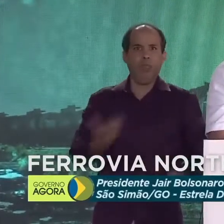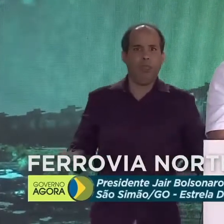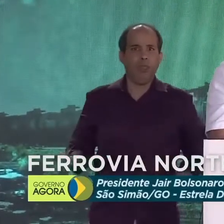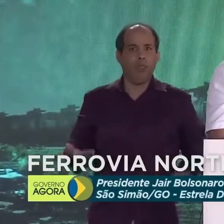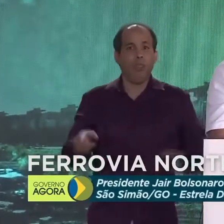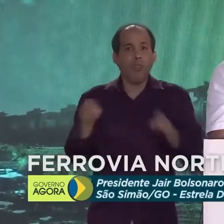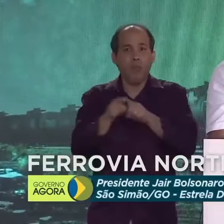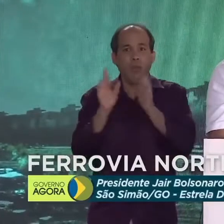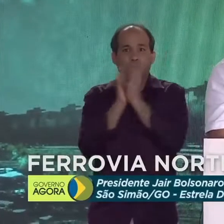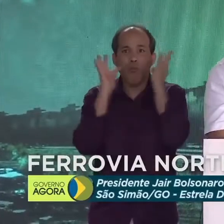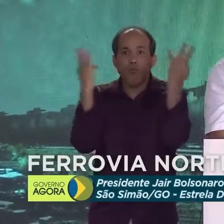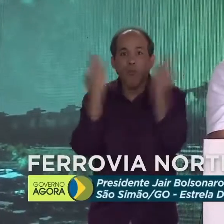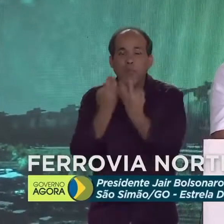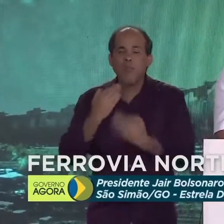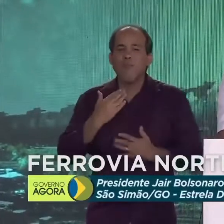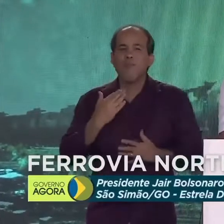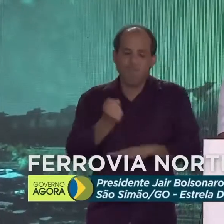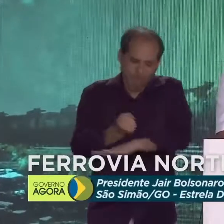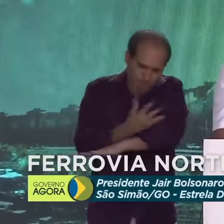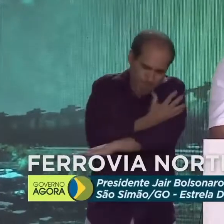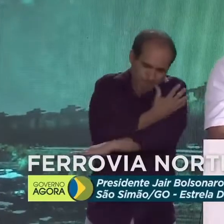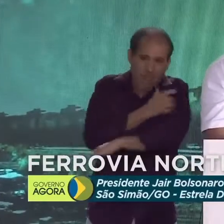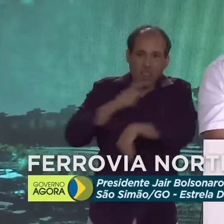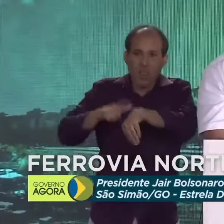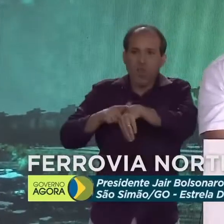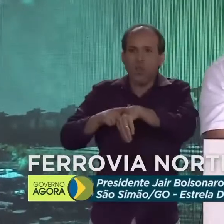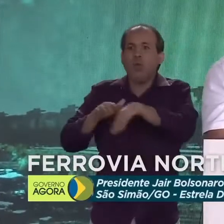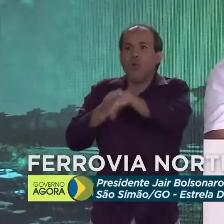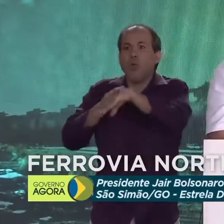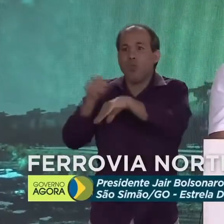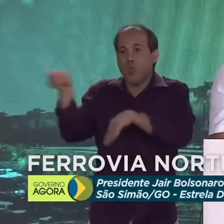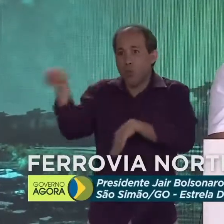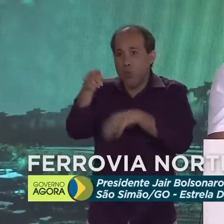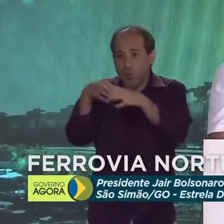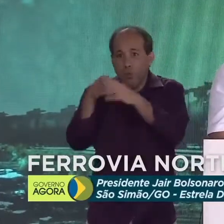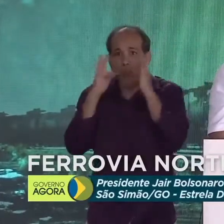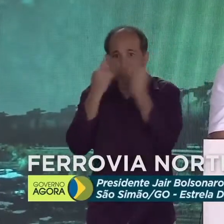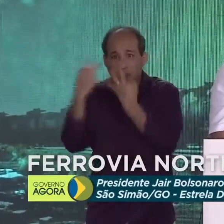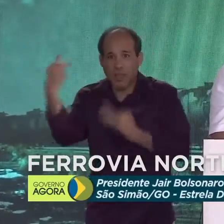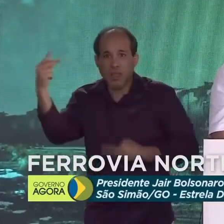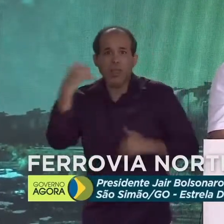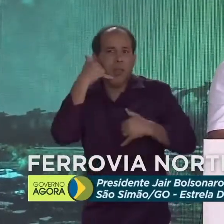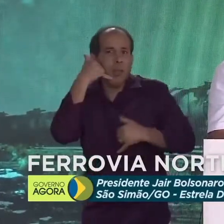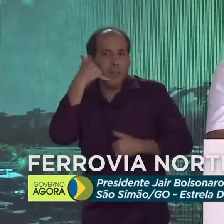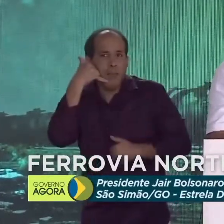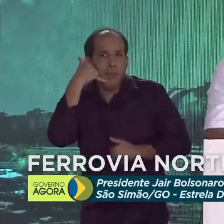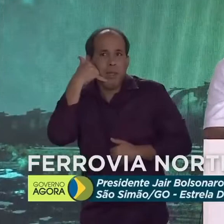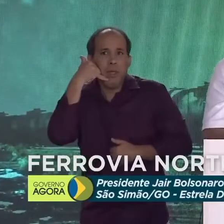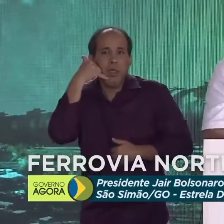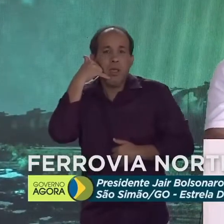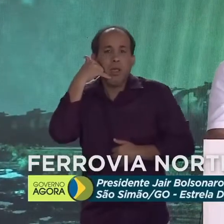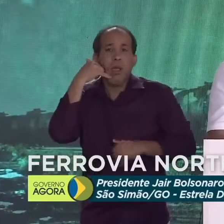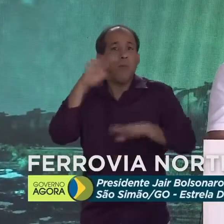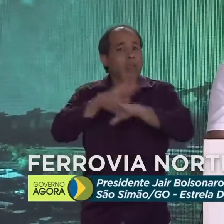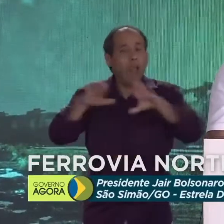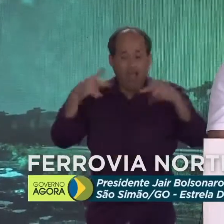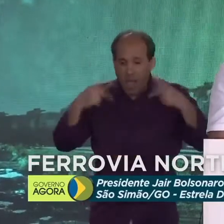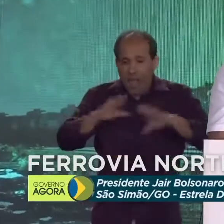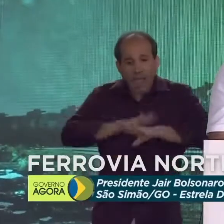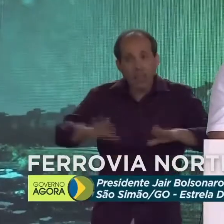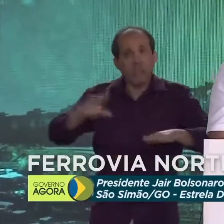seus familiares se emocionaram quando eu conversei com ela, com eles, por telefone. Mas essa é a nossa vida.